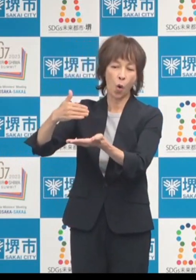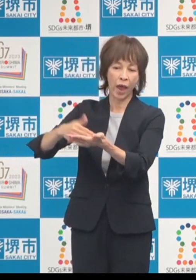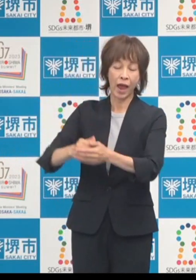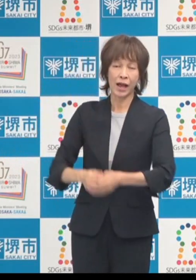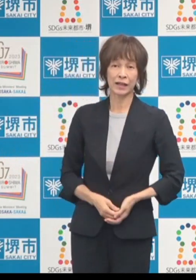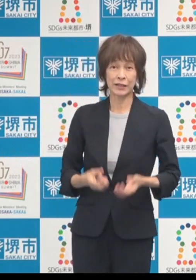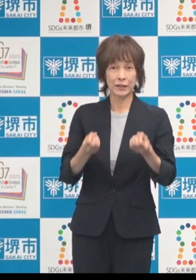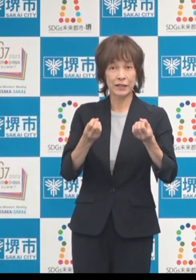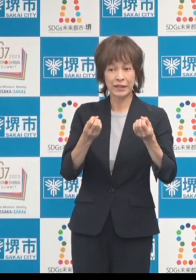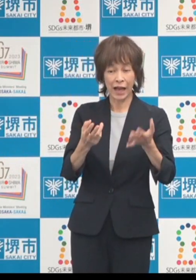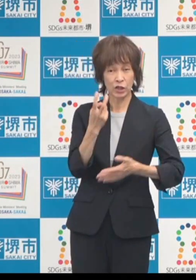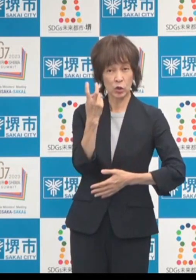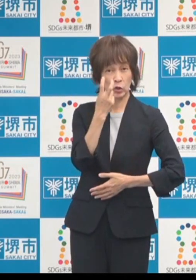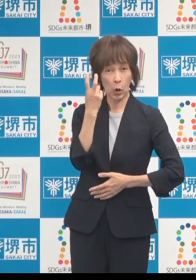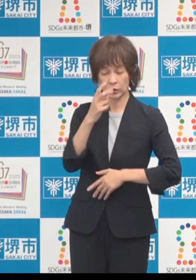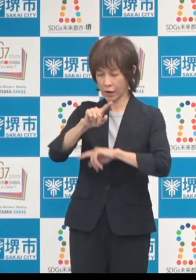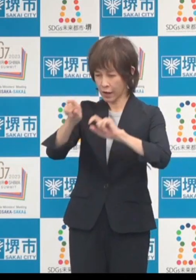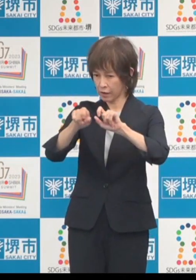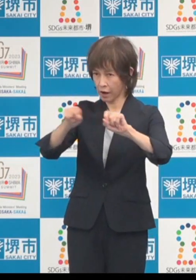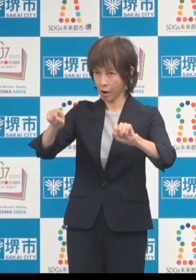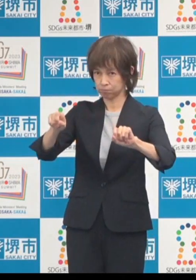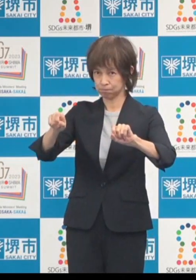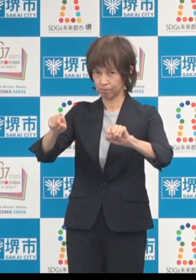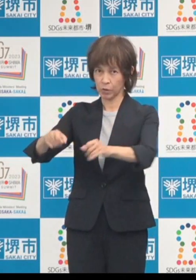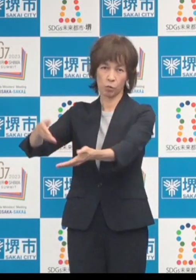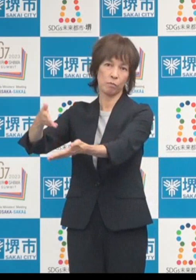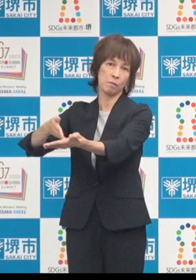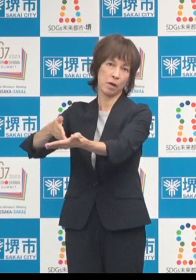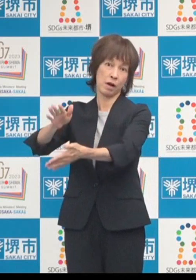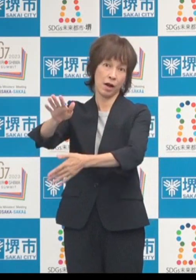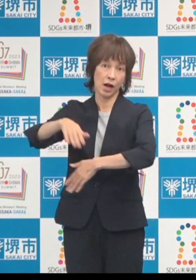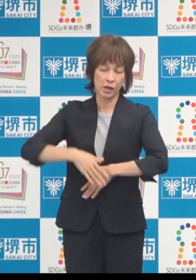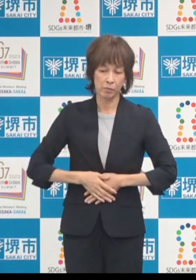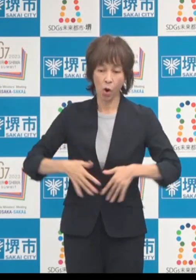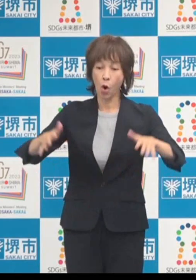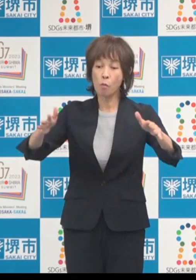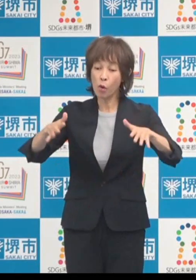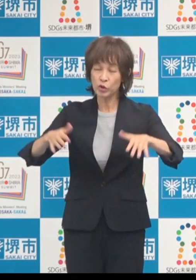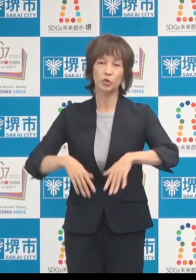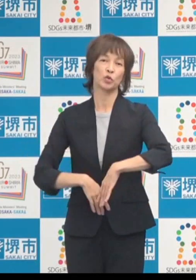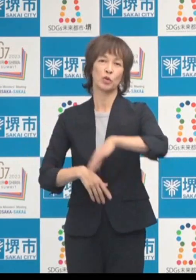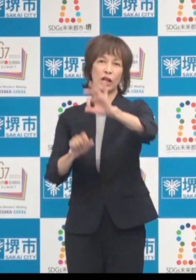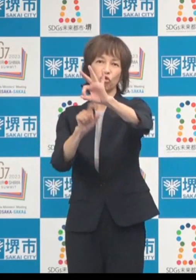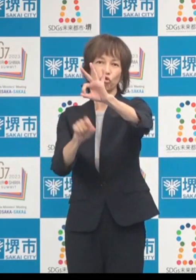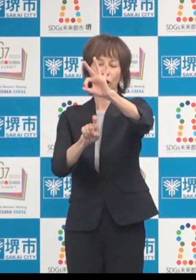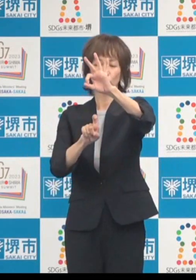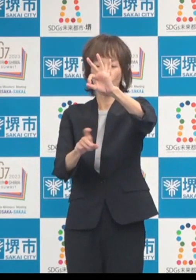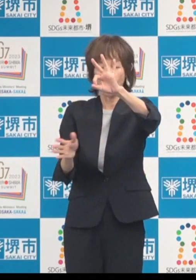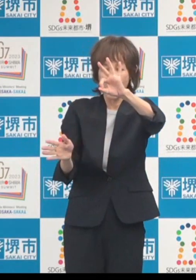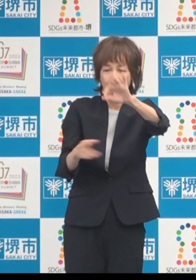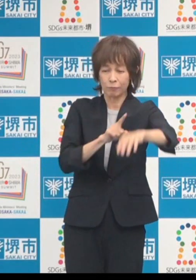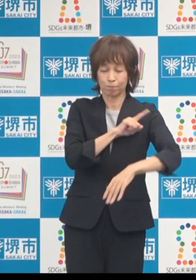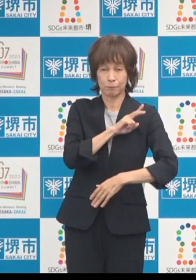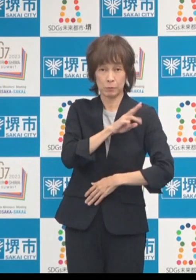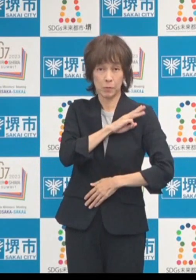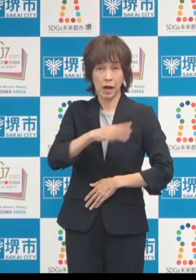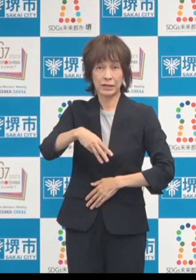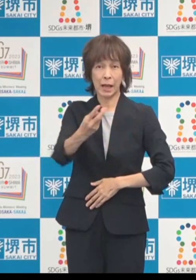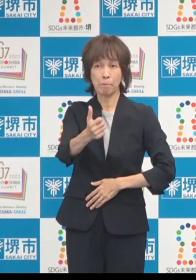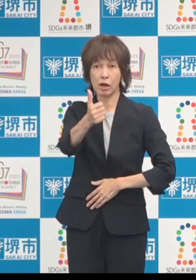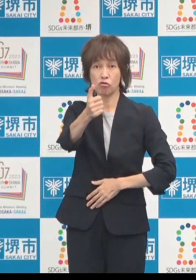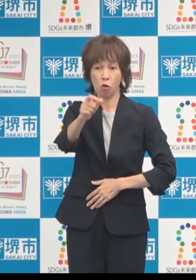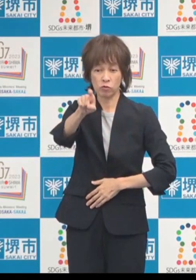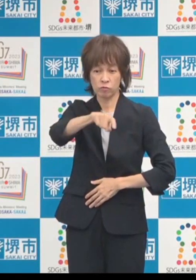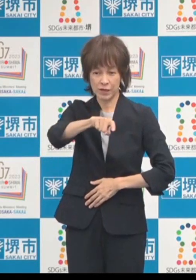新の調査成果などを報告をいたします。募集は10月10日から先着350名